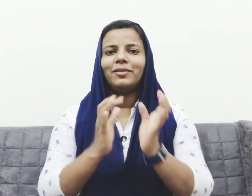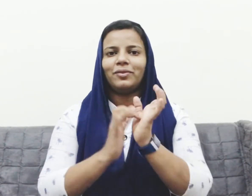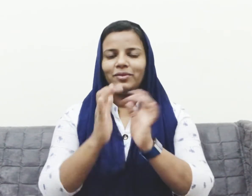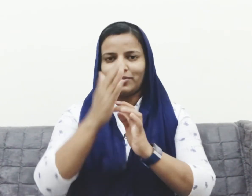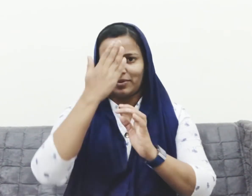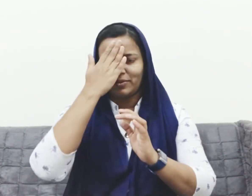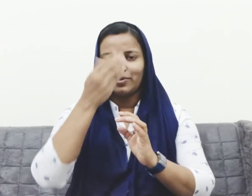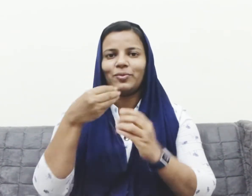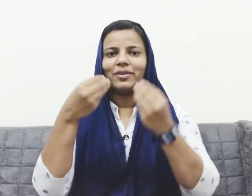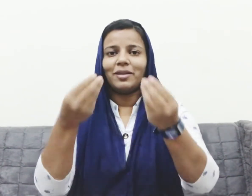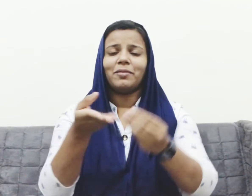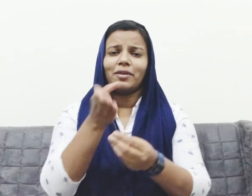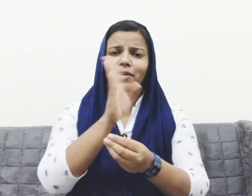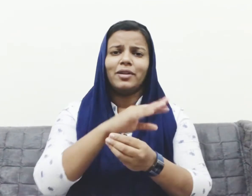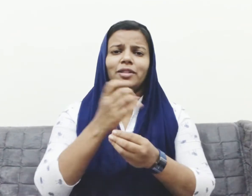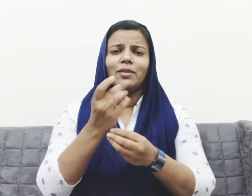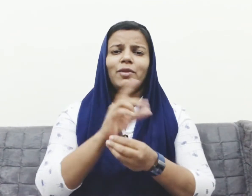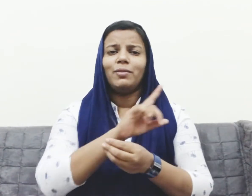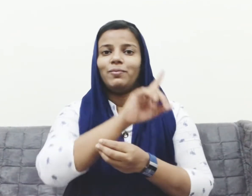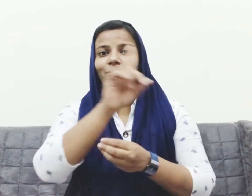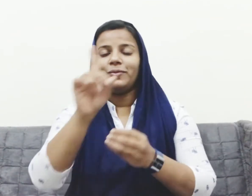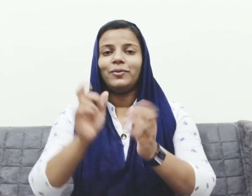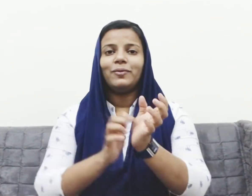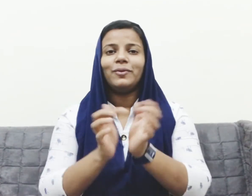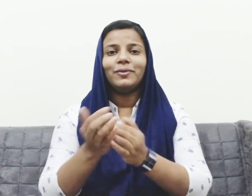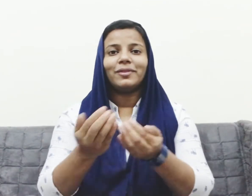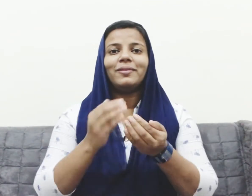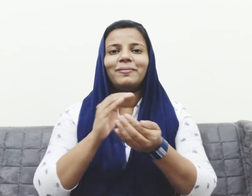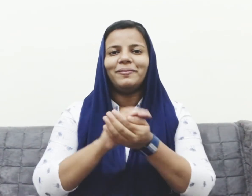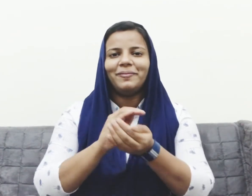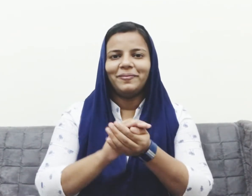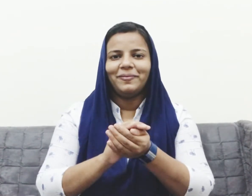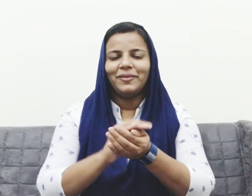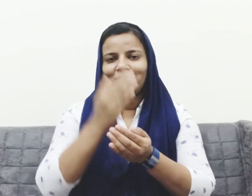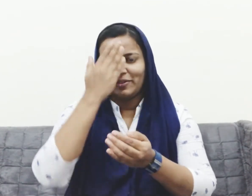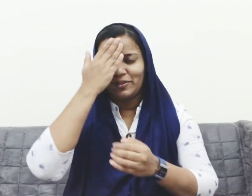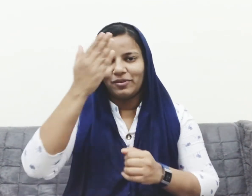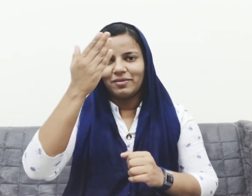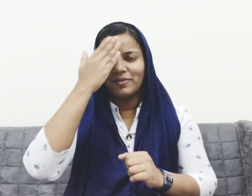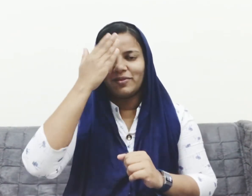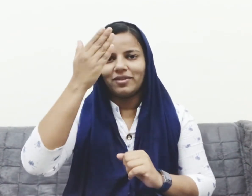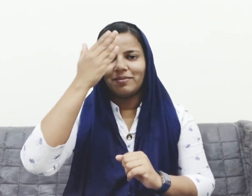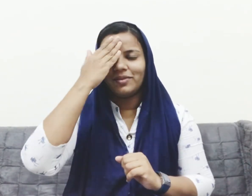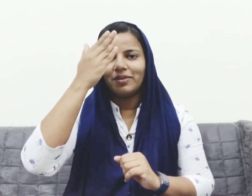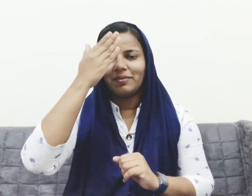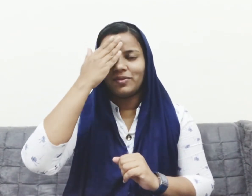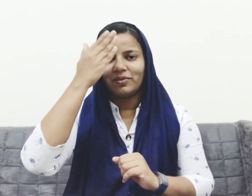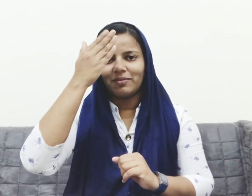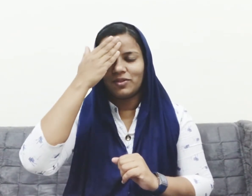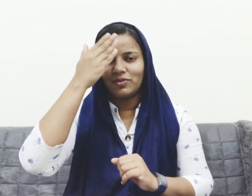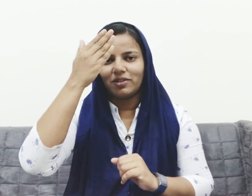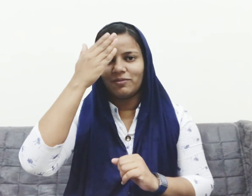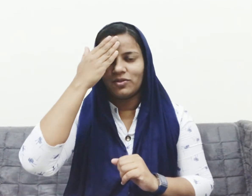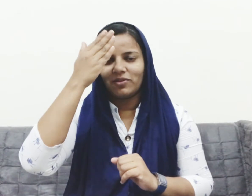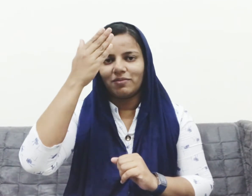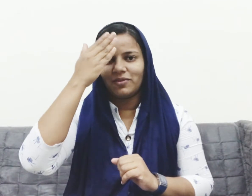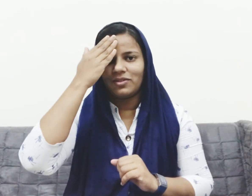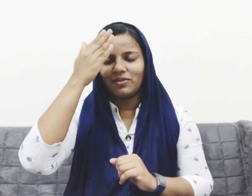നമുക്ക് സ്തോത്രം ചെയ്യാം. കഴിഞ്ഞ പകൽക്കാലം മുഴുവൻ നമ്മുടെ കർത്താവ് നമ്മളെ കാത്തു പരിപാലിച്ചു. സ്തോത്രം, സ്തോത്രം, സ്തോത്രം, സ്തോത്രം, സ്തോത്രം അപ്പ, സ്തോത്രം,